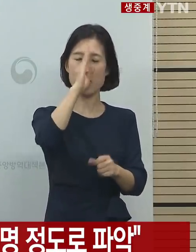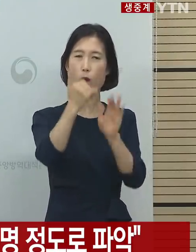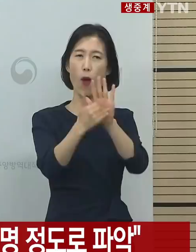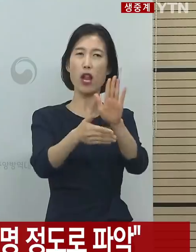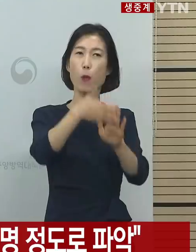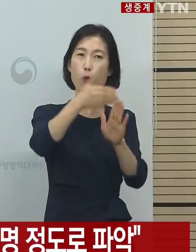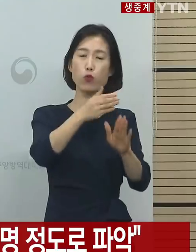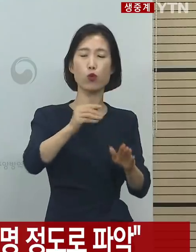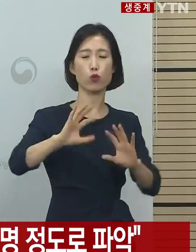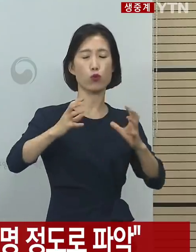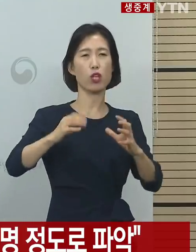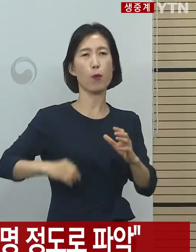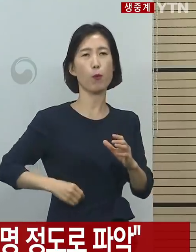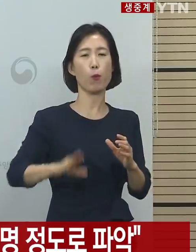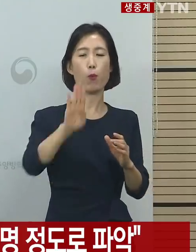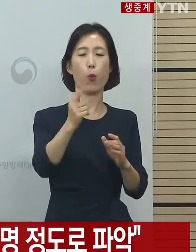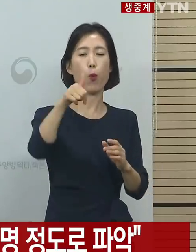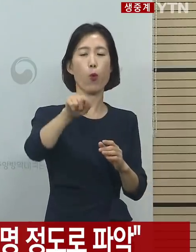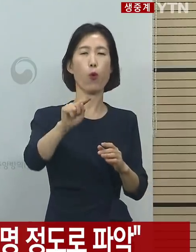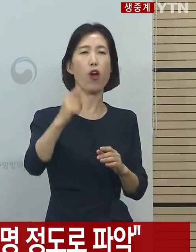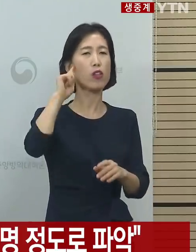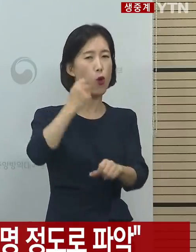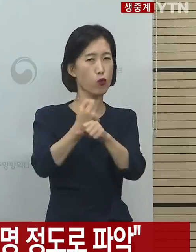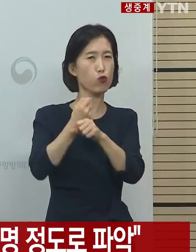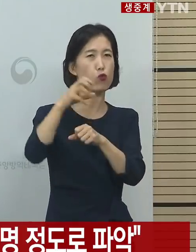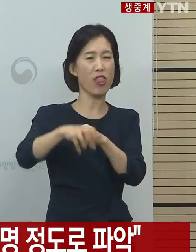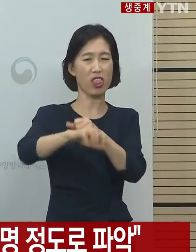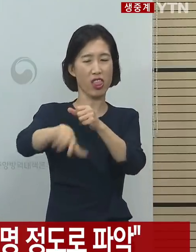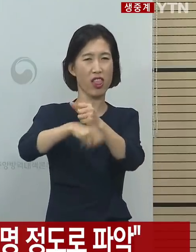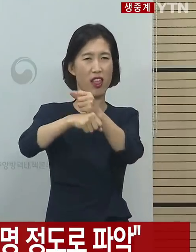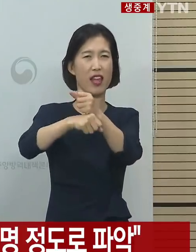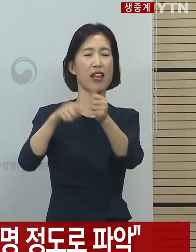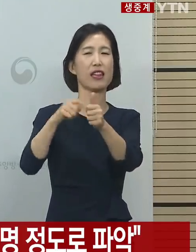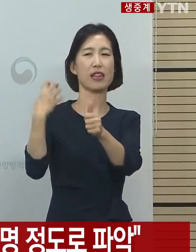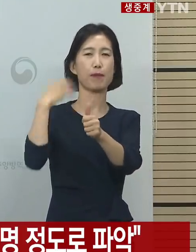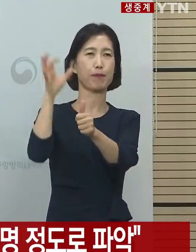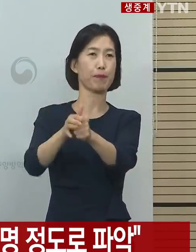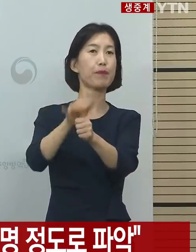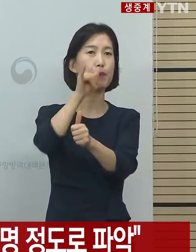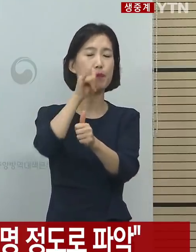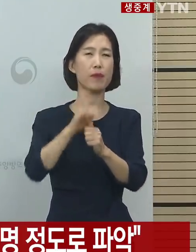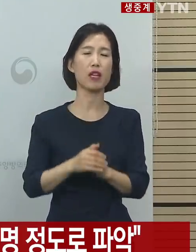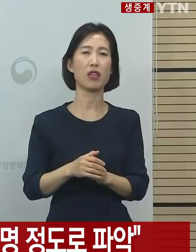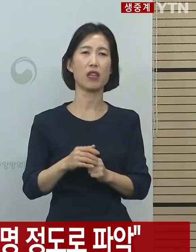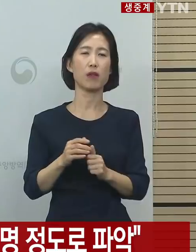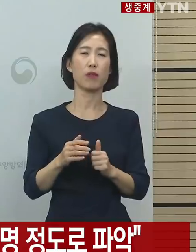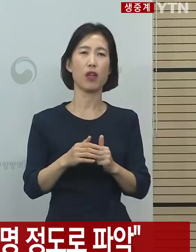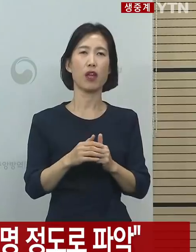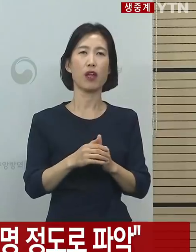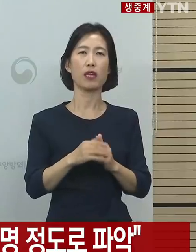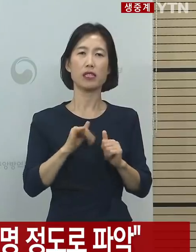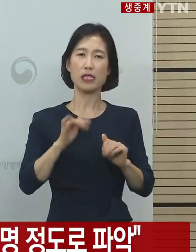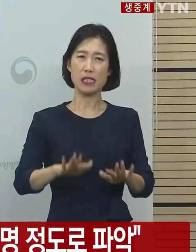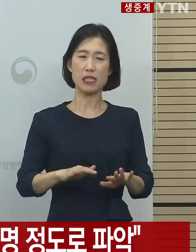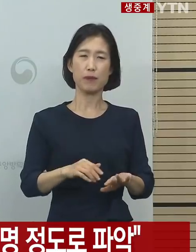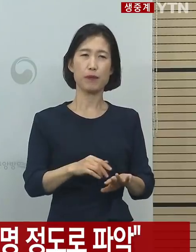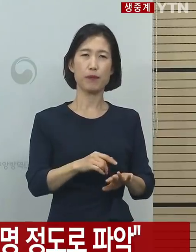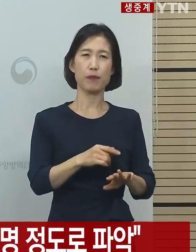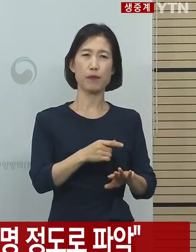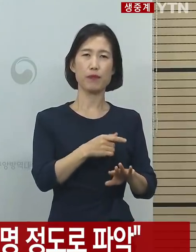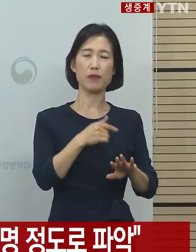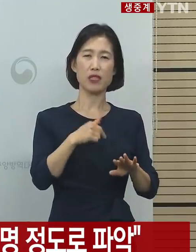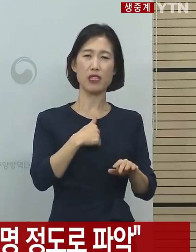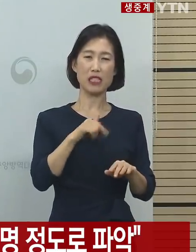질병관리본부의 국립보건연구원 감염병연구센터가 총괄을 하고 있습니다. 저희가 다른 파트에서 파견을